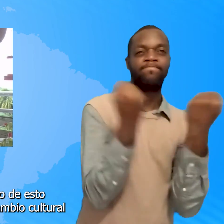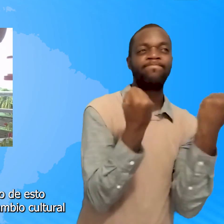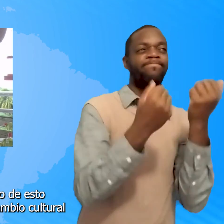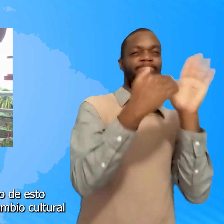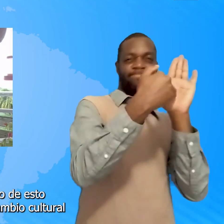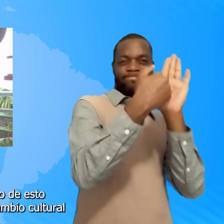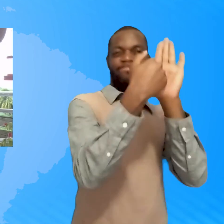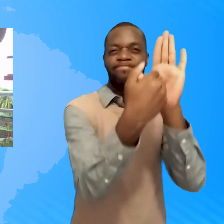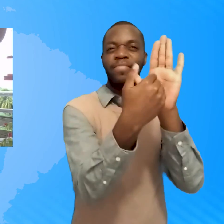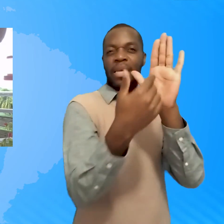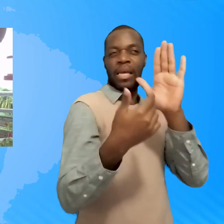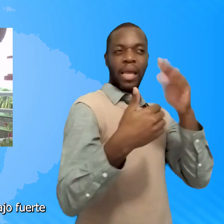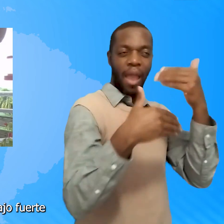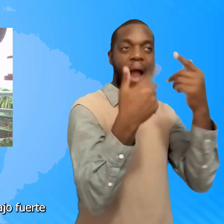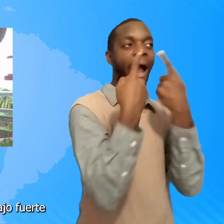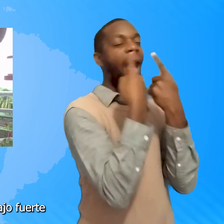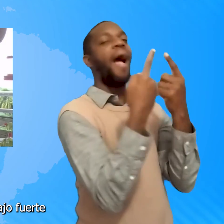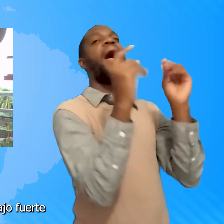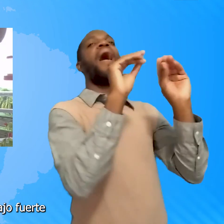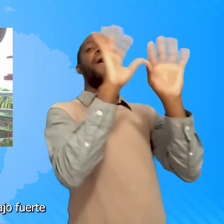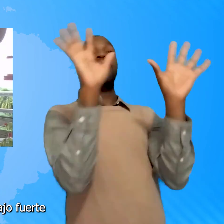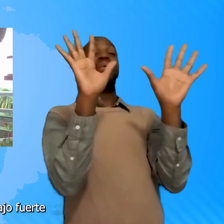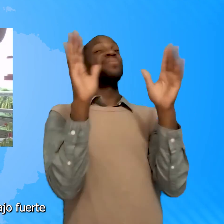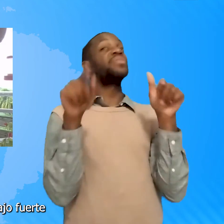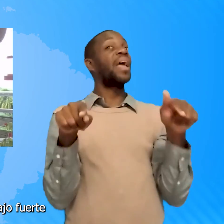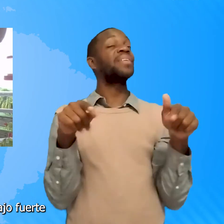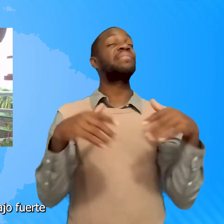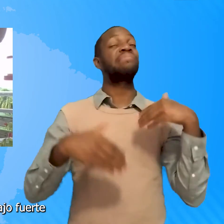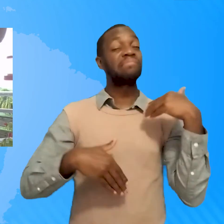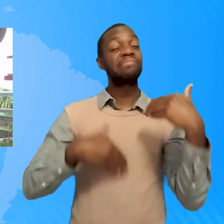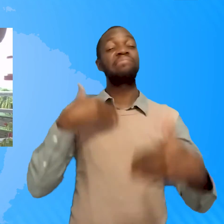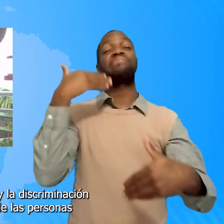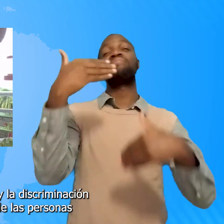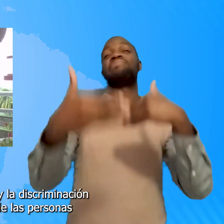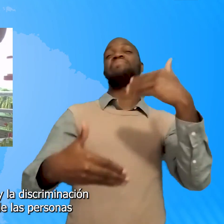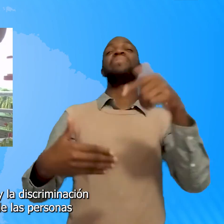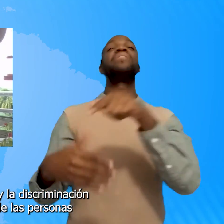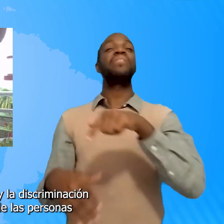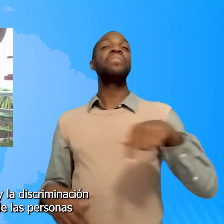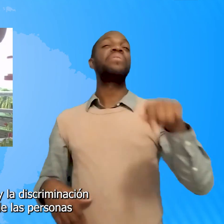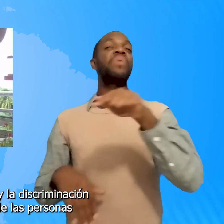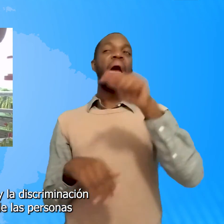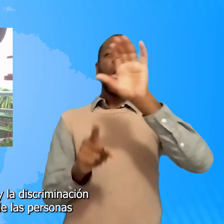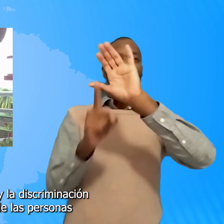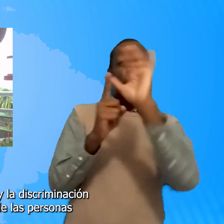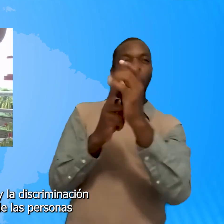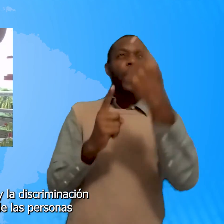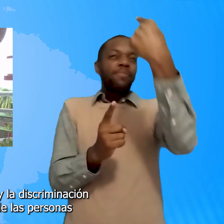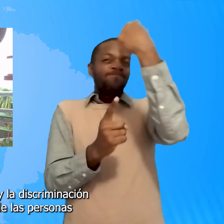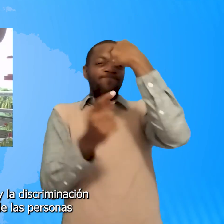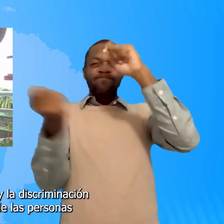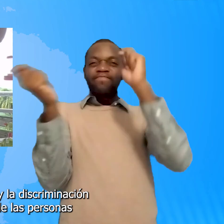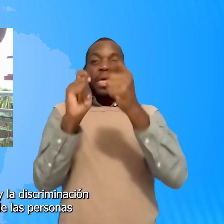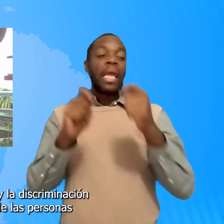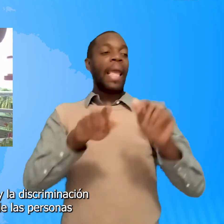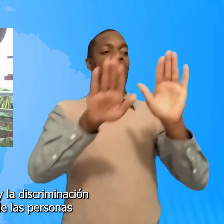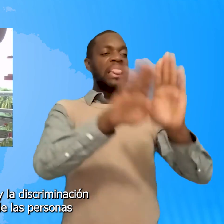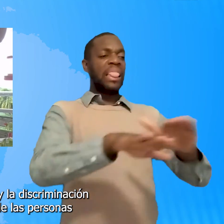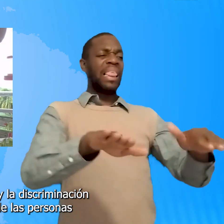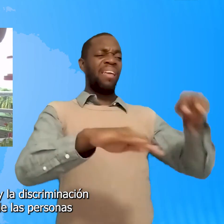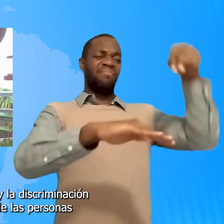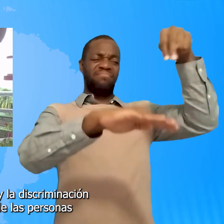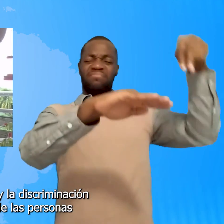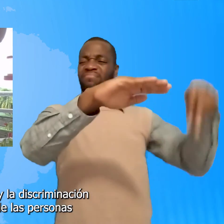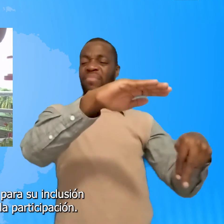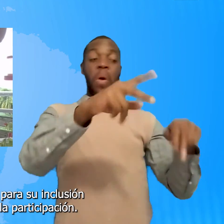un cambio cultural y un trabajo fuerte contra el estigma y la discriminación de la niñez